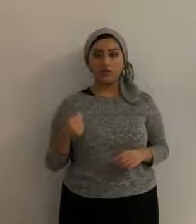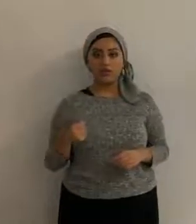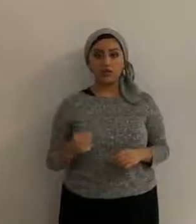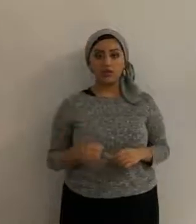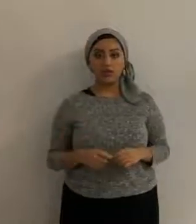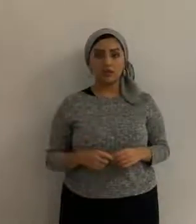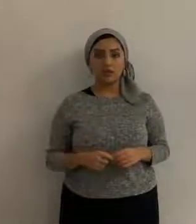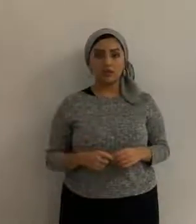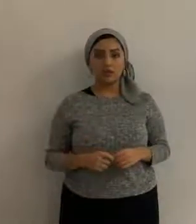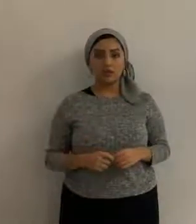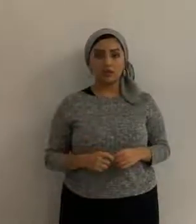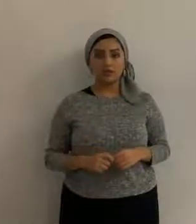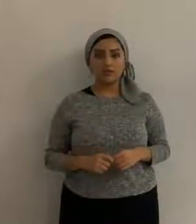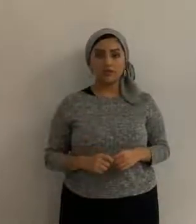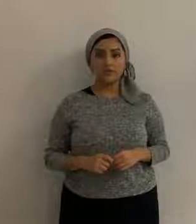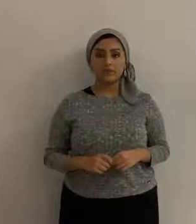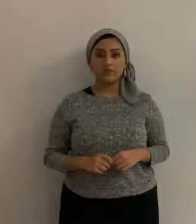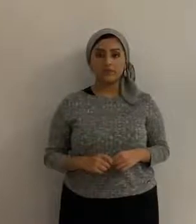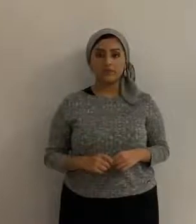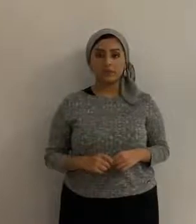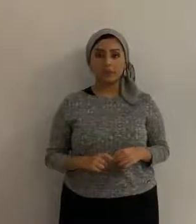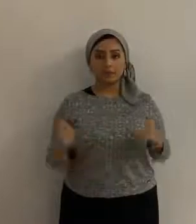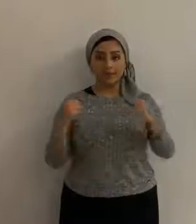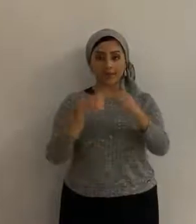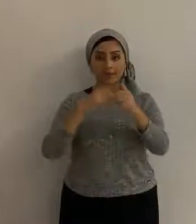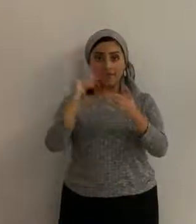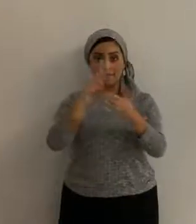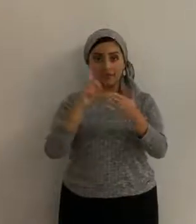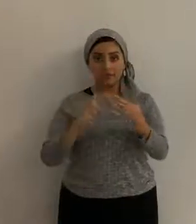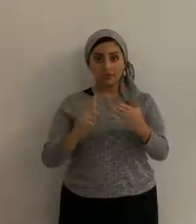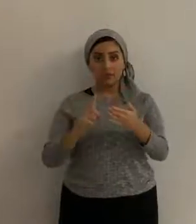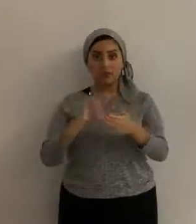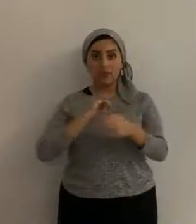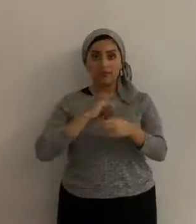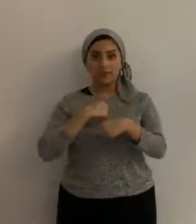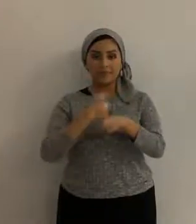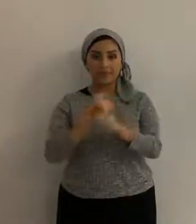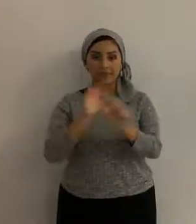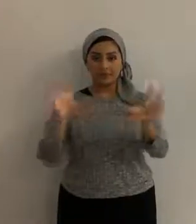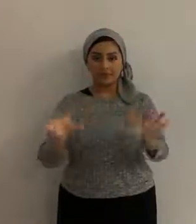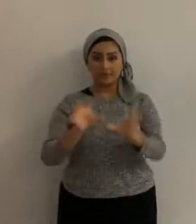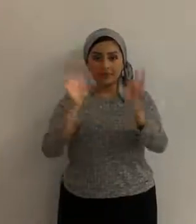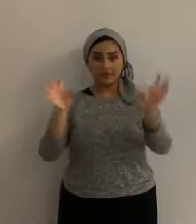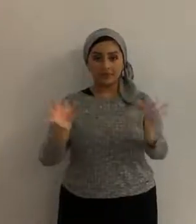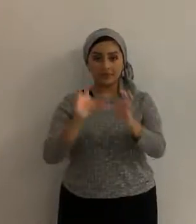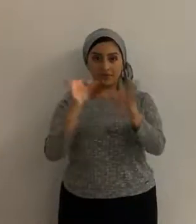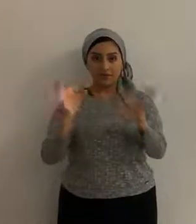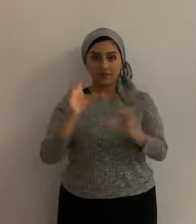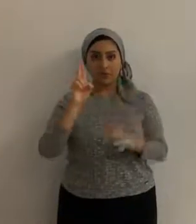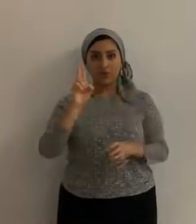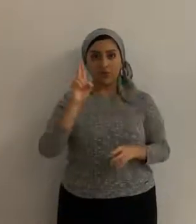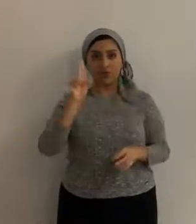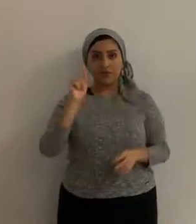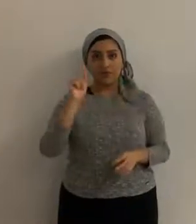El primer dibujo que yo desarrollé con las coordenadas UTM para saber las